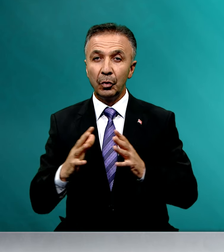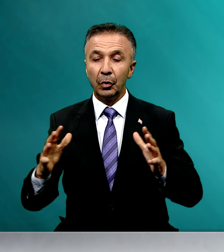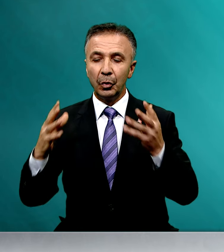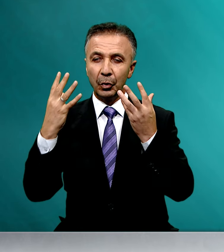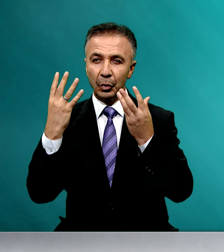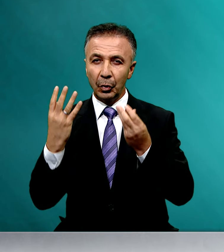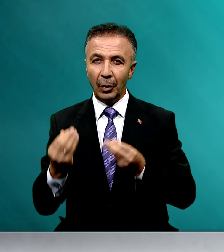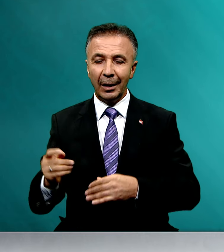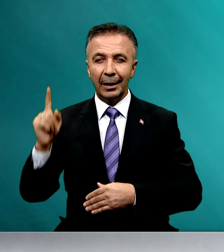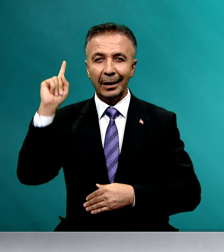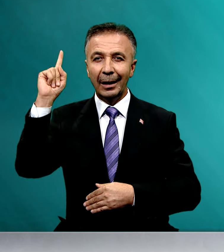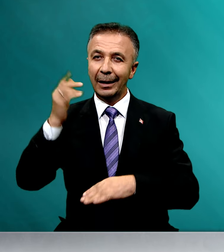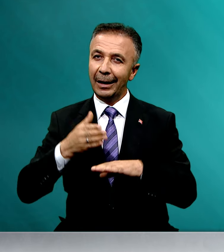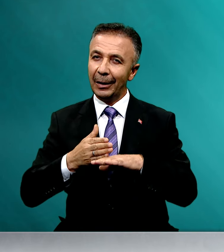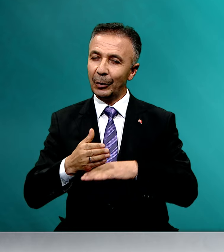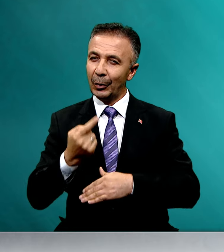العظيم.